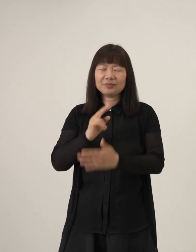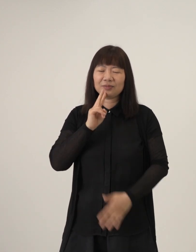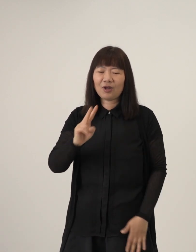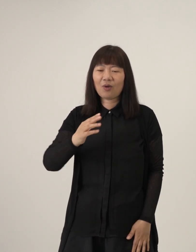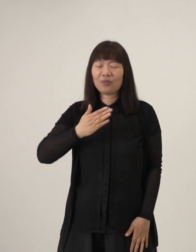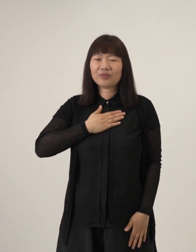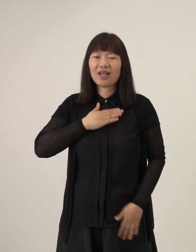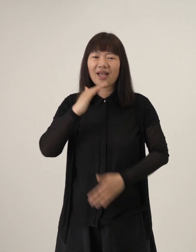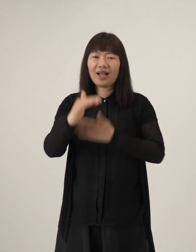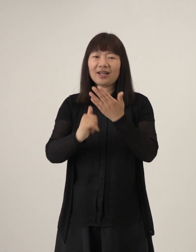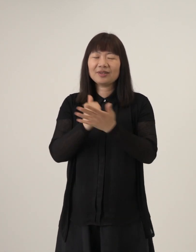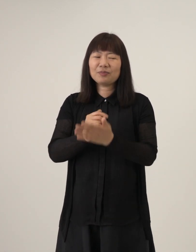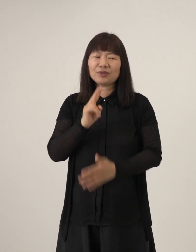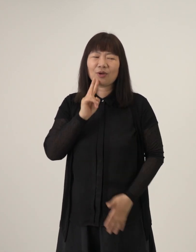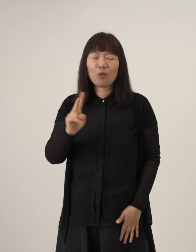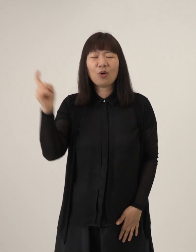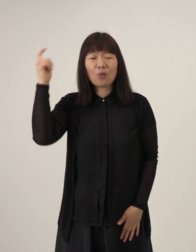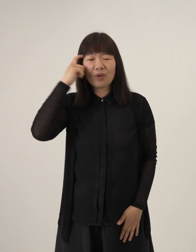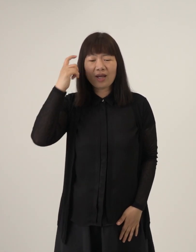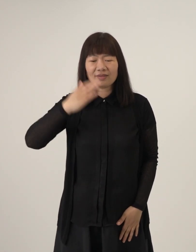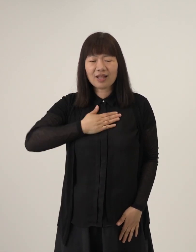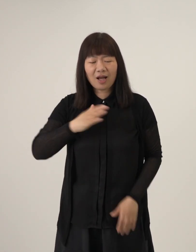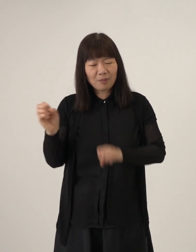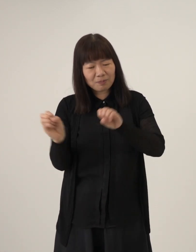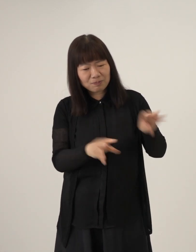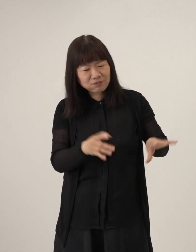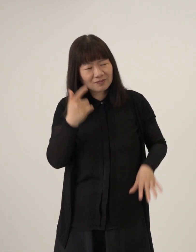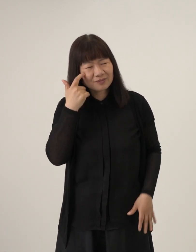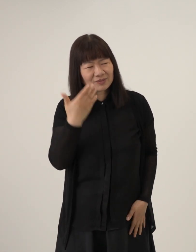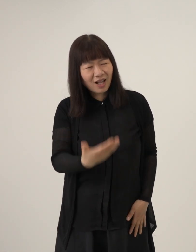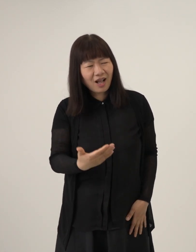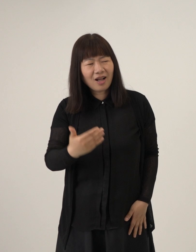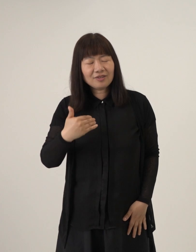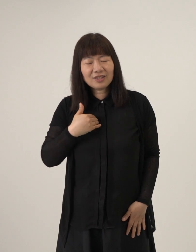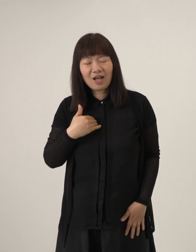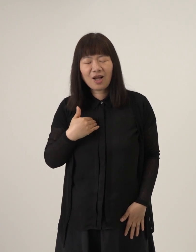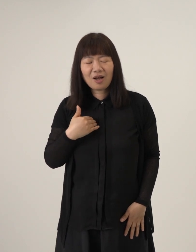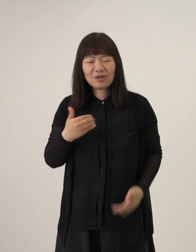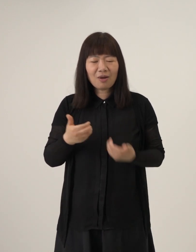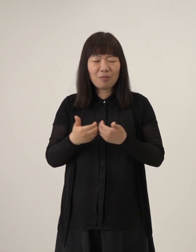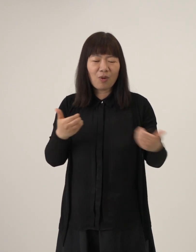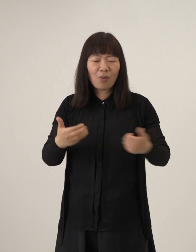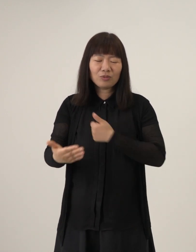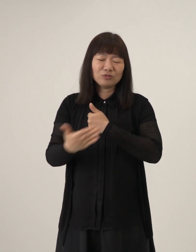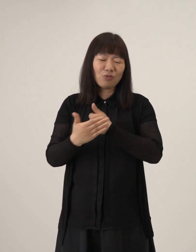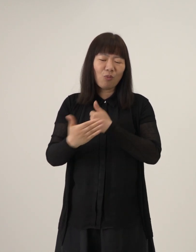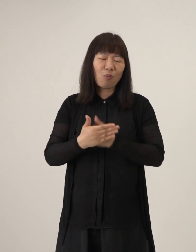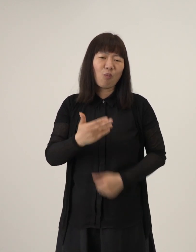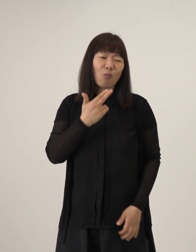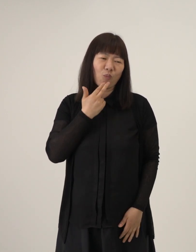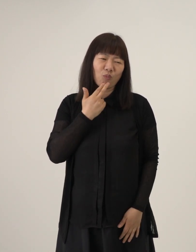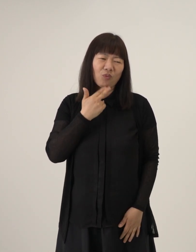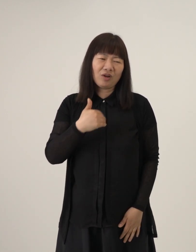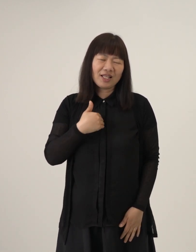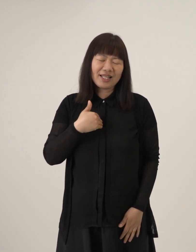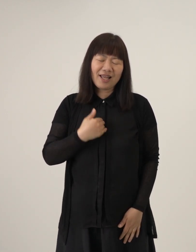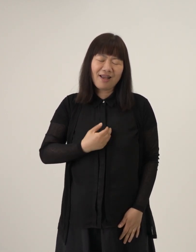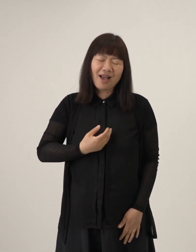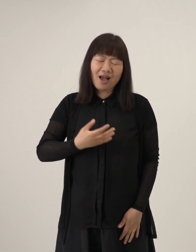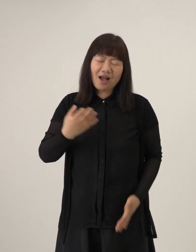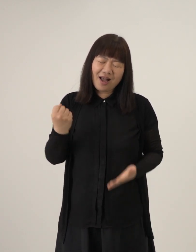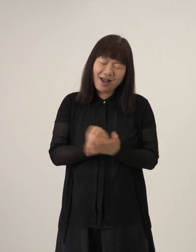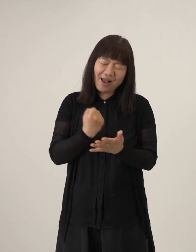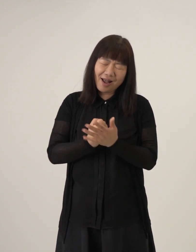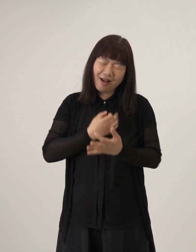내 하나님이여, 어찌 나를 버리셨나이까? 어찌 나를 멀리하여 돕지 아니하시오며 내 신음소리를